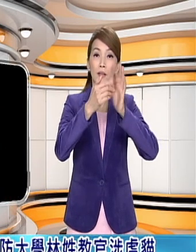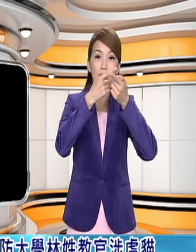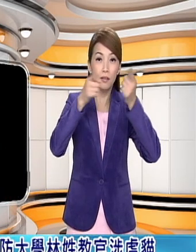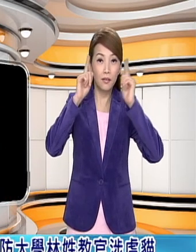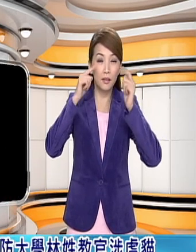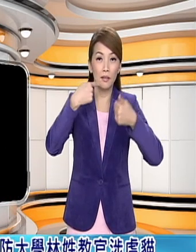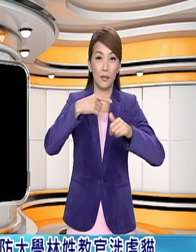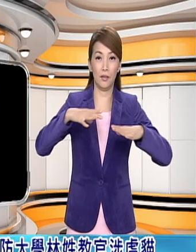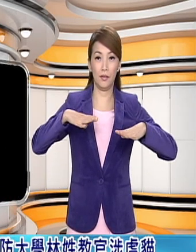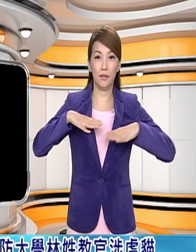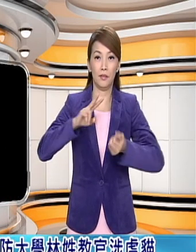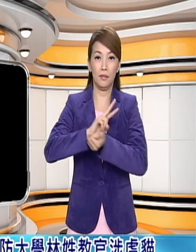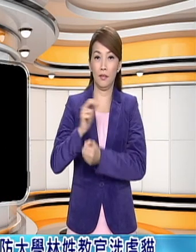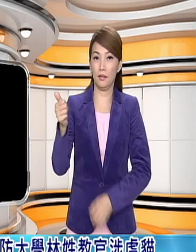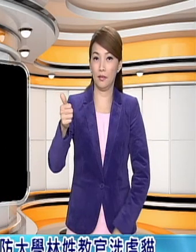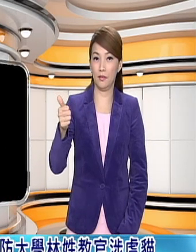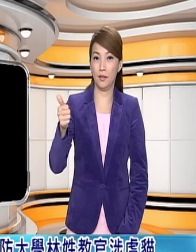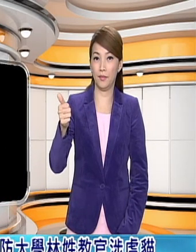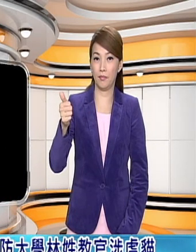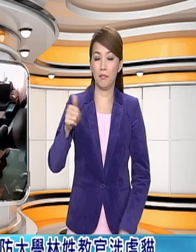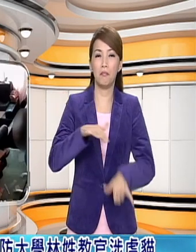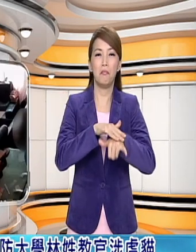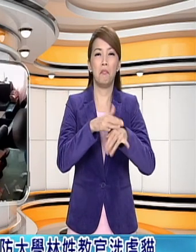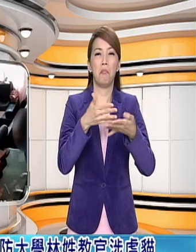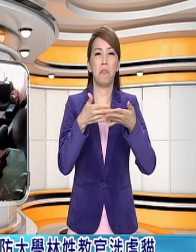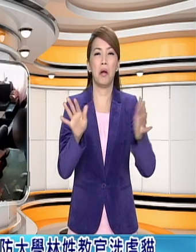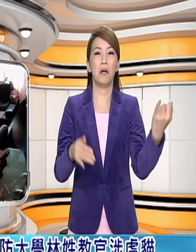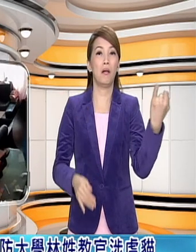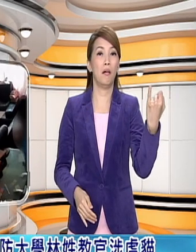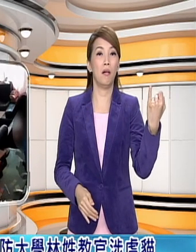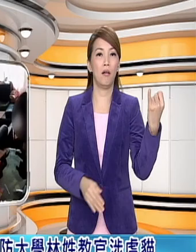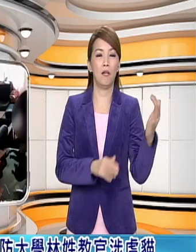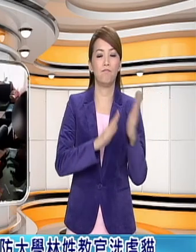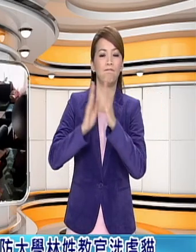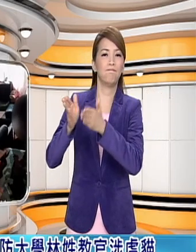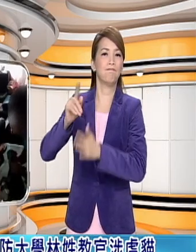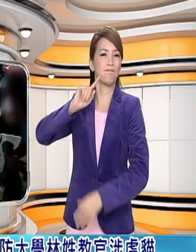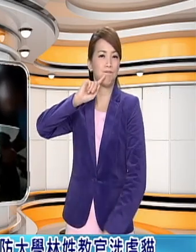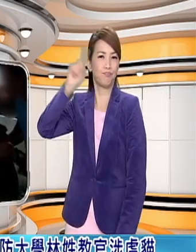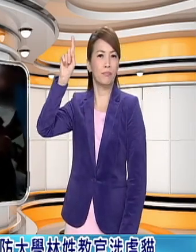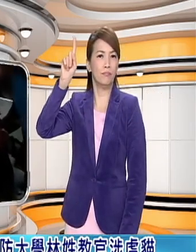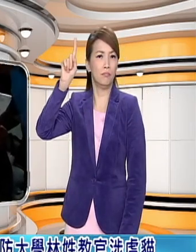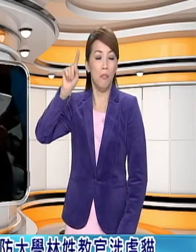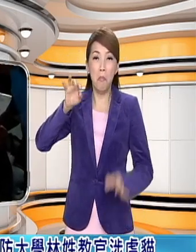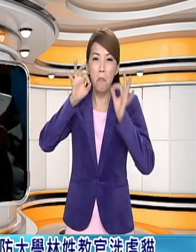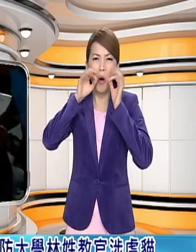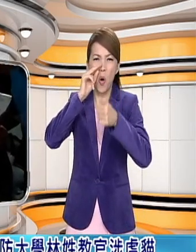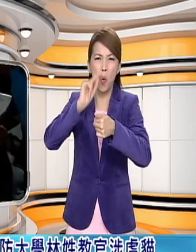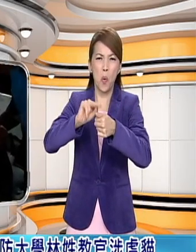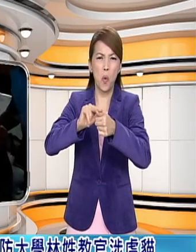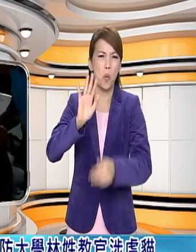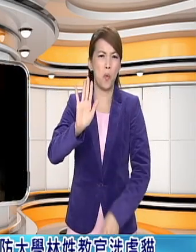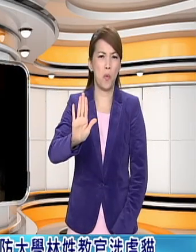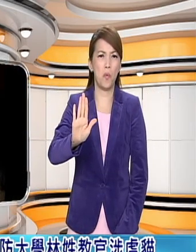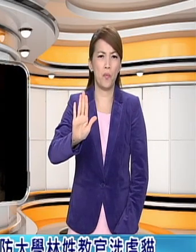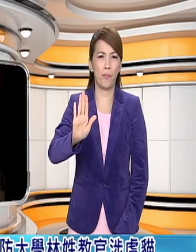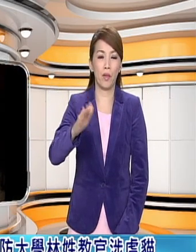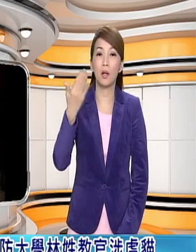国防大学一名灵性教官被前女友指控虐猫。交往期间，舒小姐发